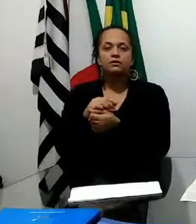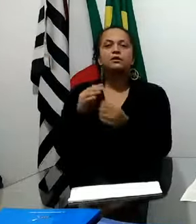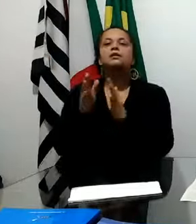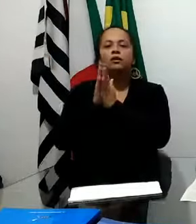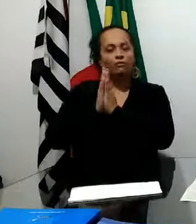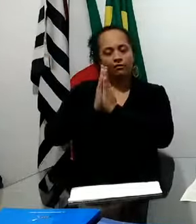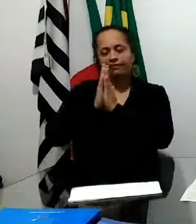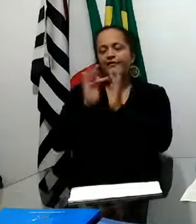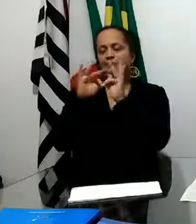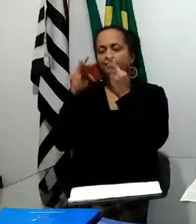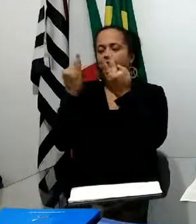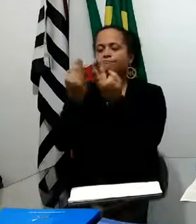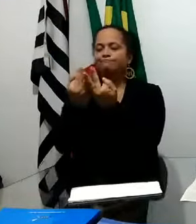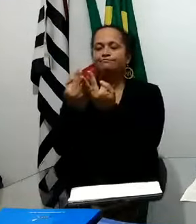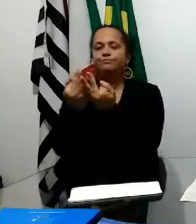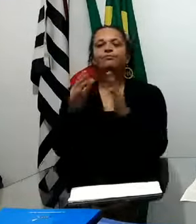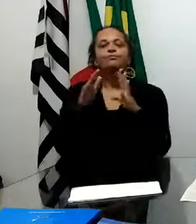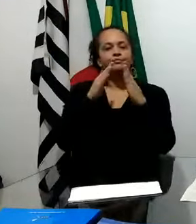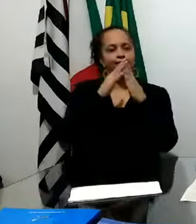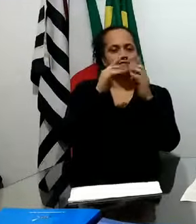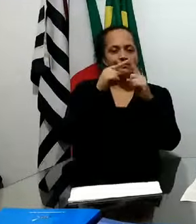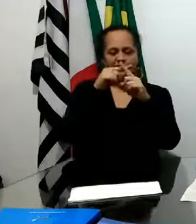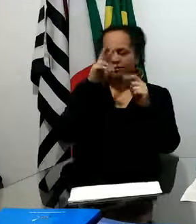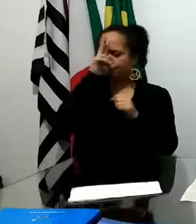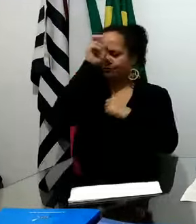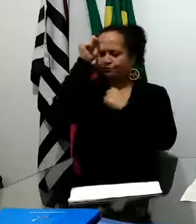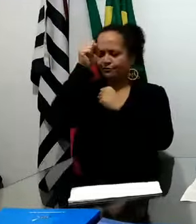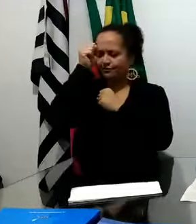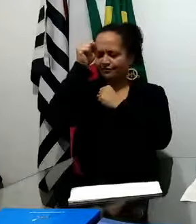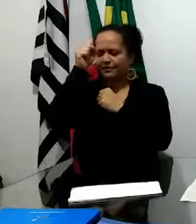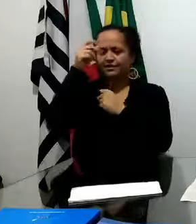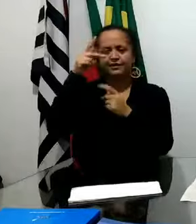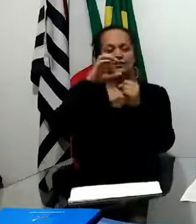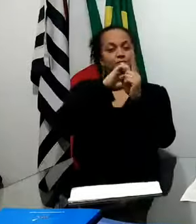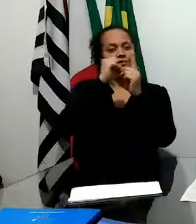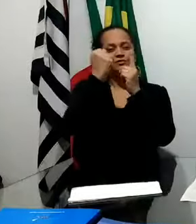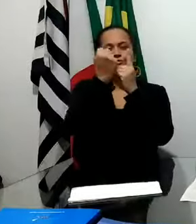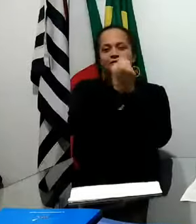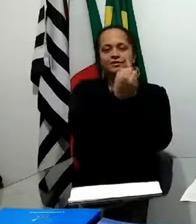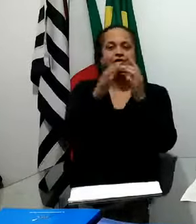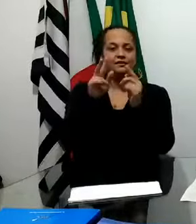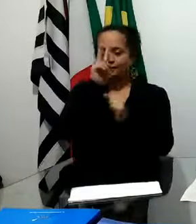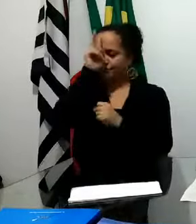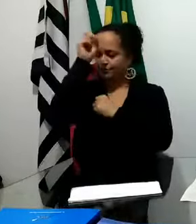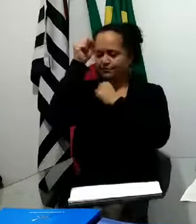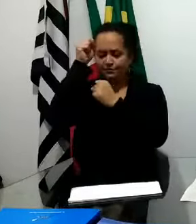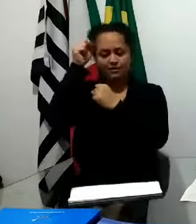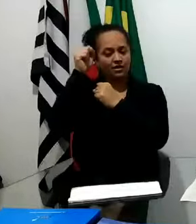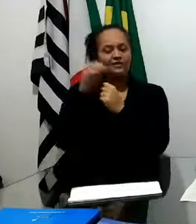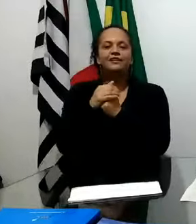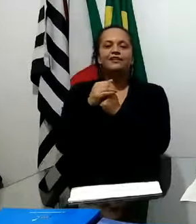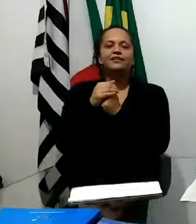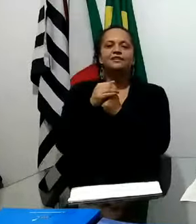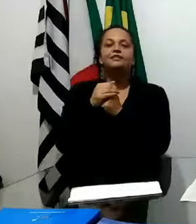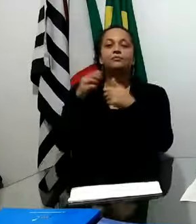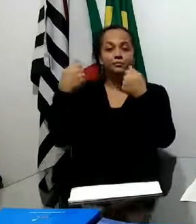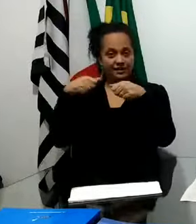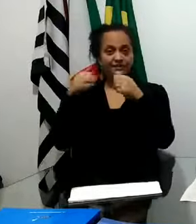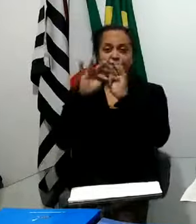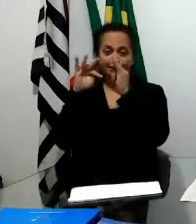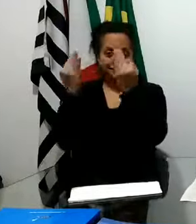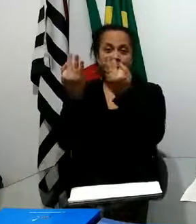igreja forte, uma sociedade forte, depende das famílias. Se as famílias vão bem, tudo vai bem.